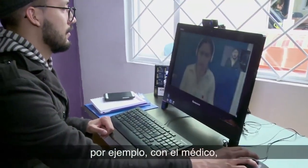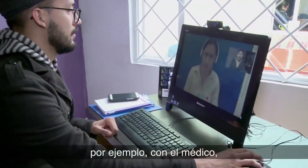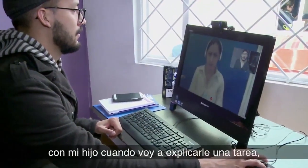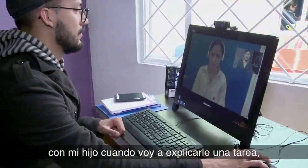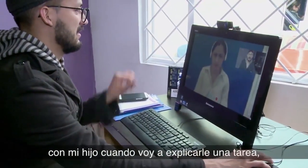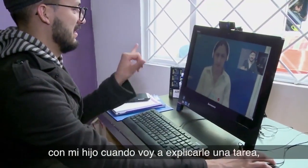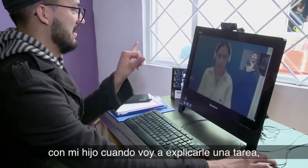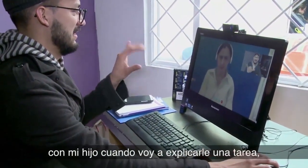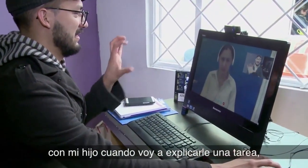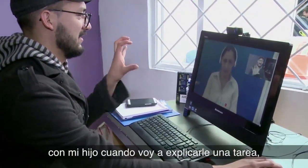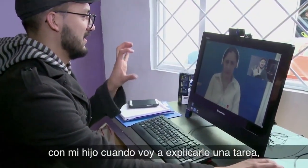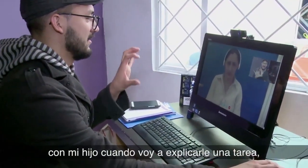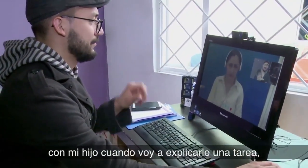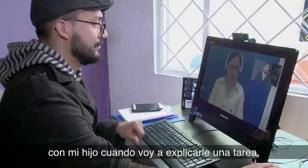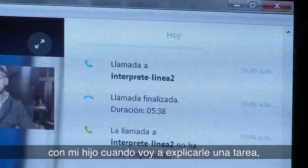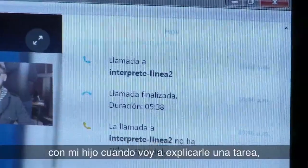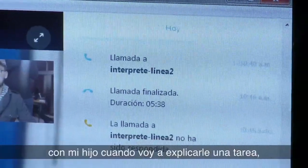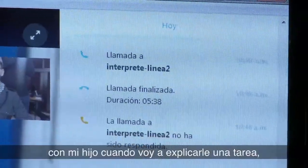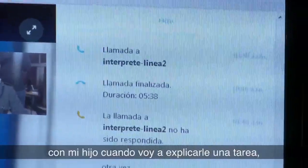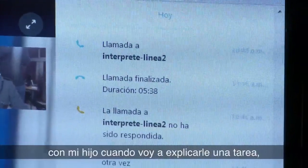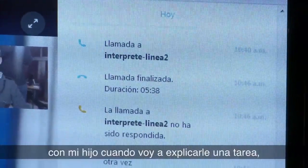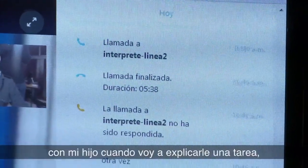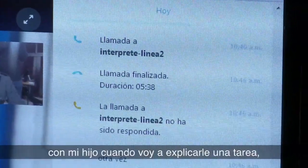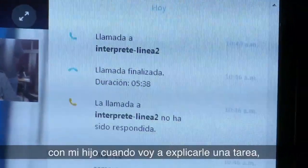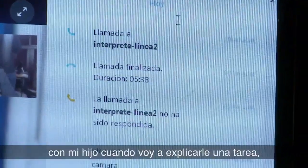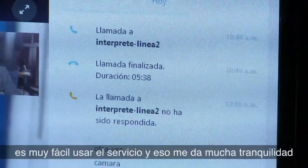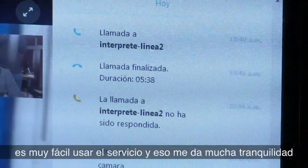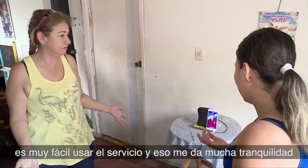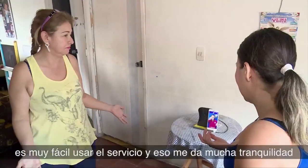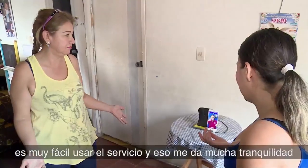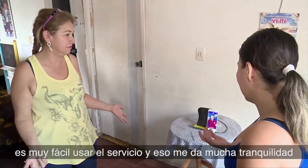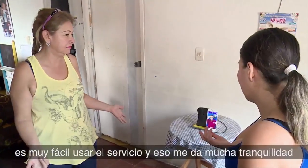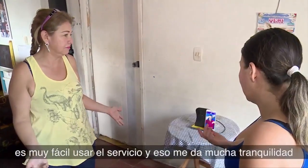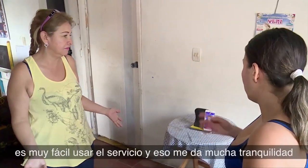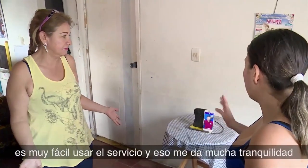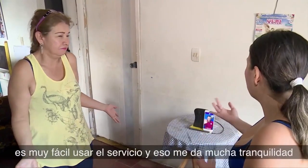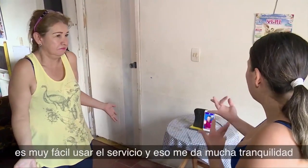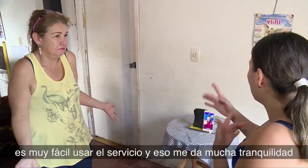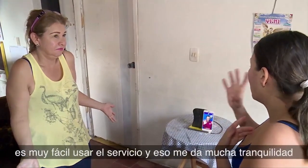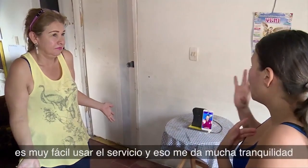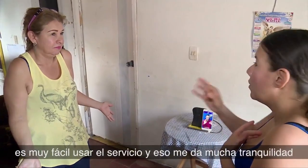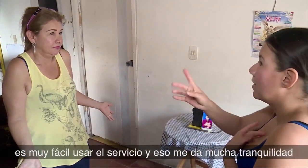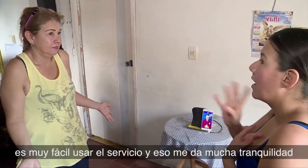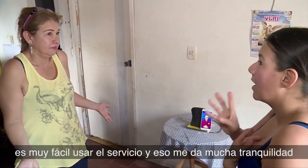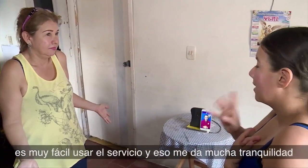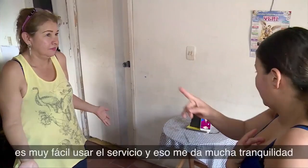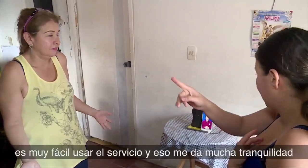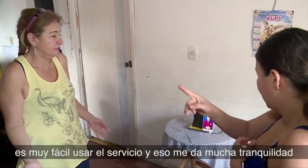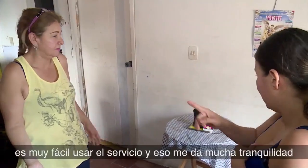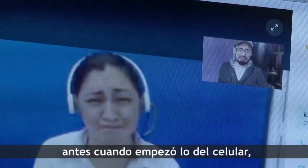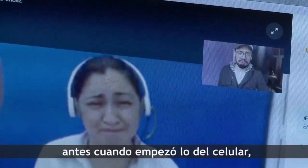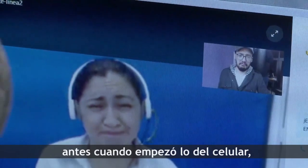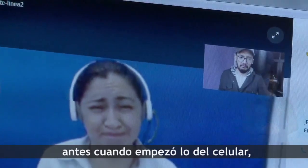con el médico, con mi hijo, cuando voy a explicarle una tarea, es muy fácil usar el servicio y eso me da mucha